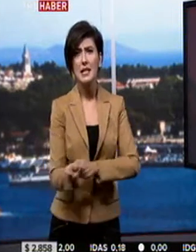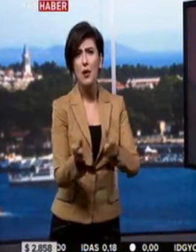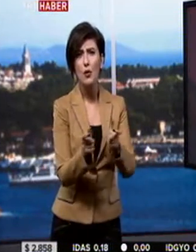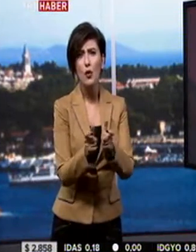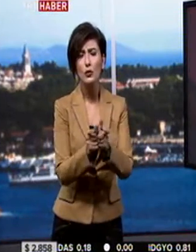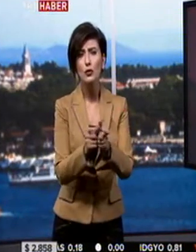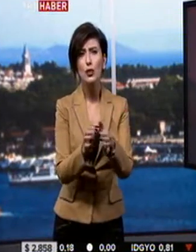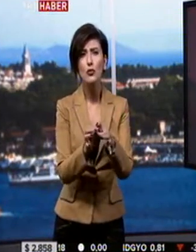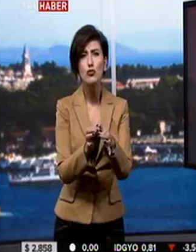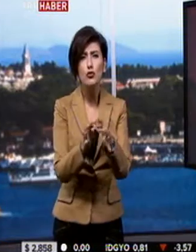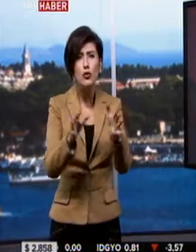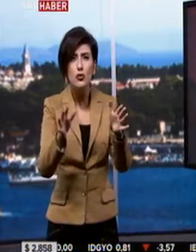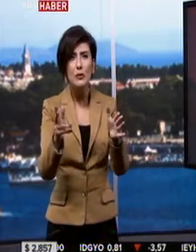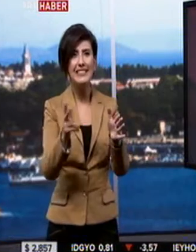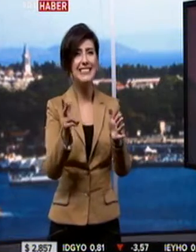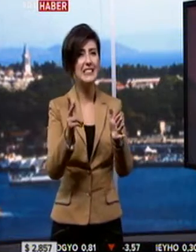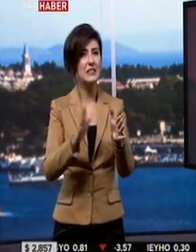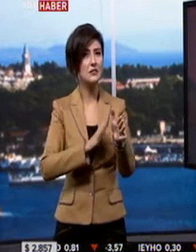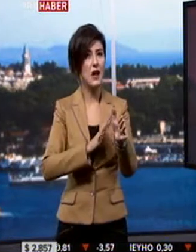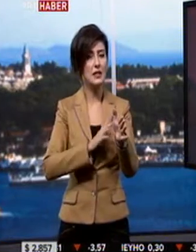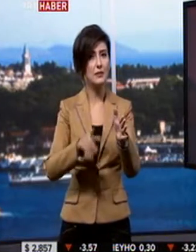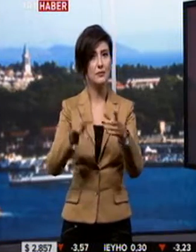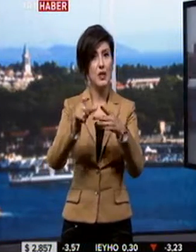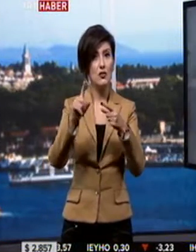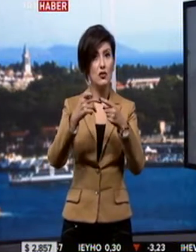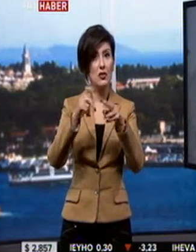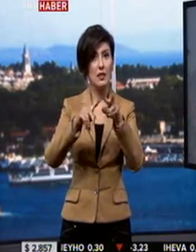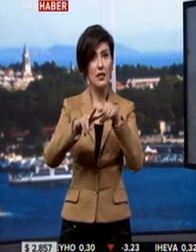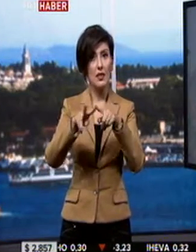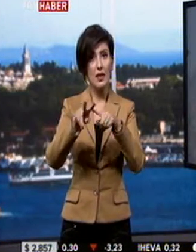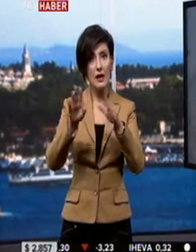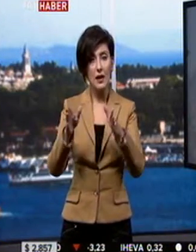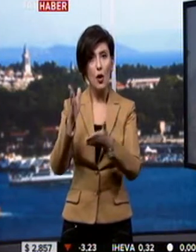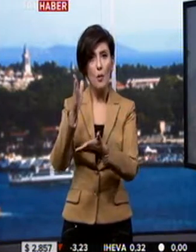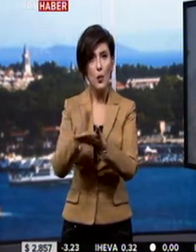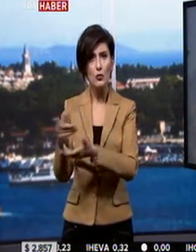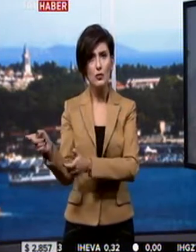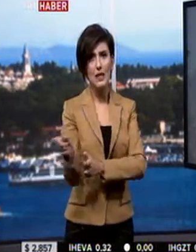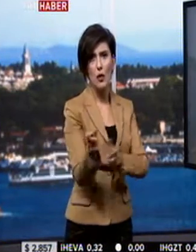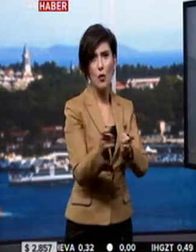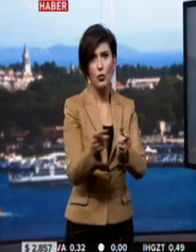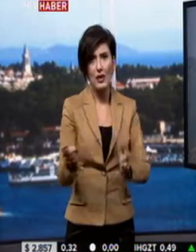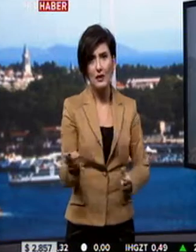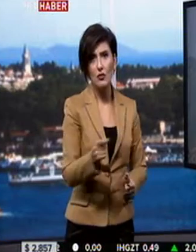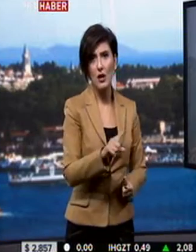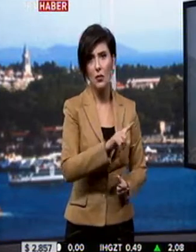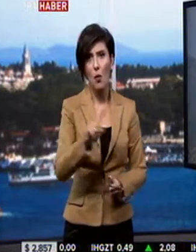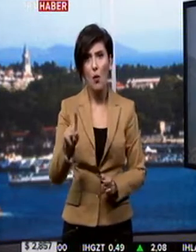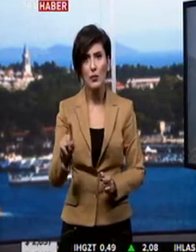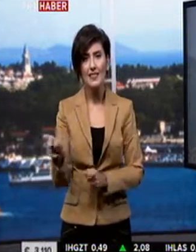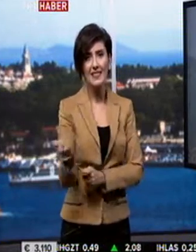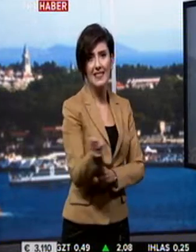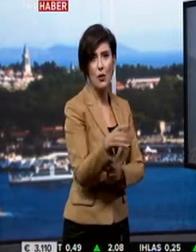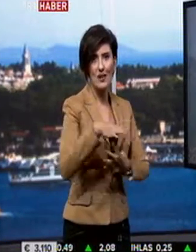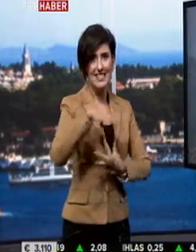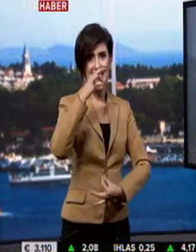Terör örgütünde çözülme hız kazandı. Şırnak'ta ise bölücü terör örgütünden kaçan 10